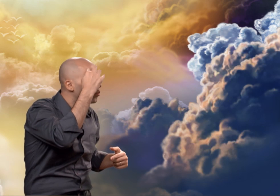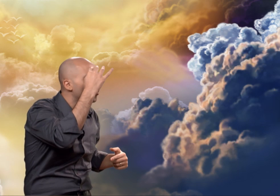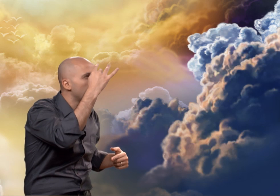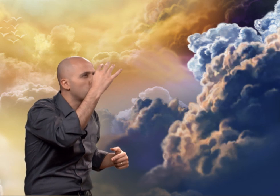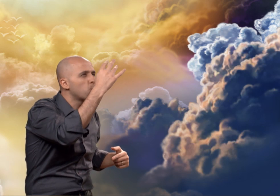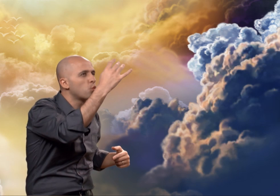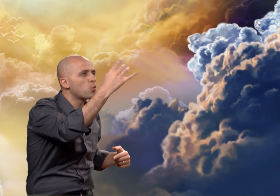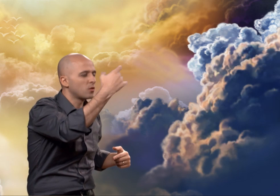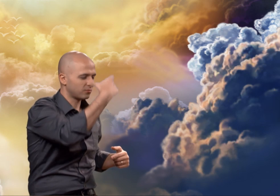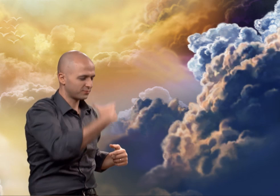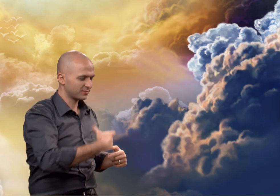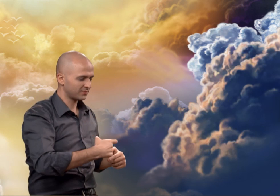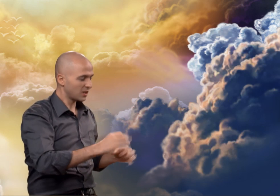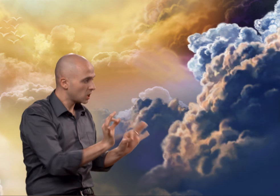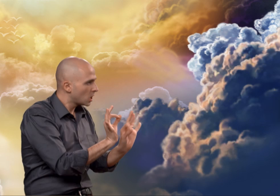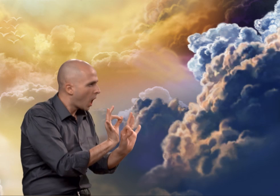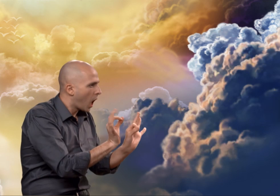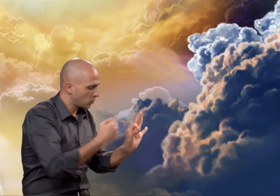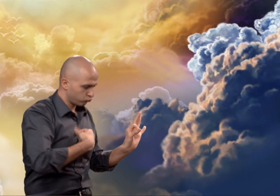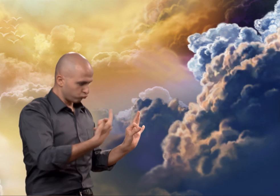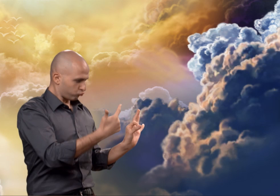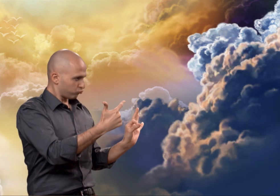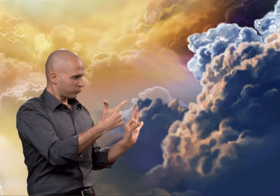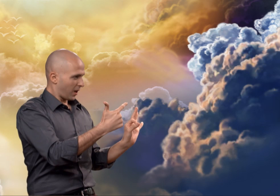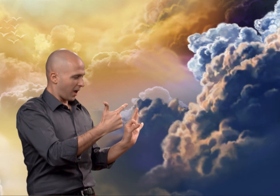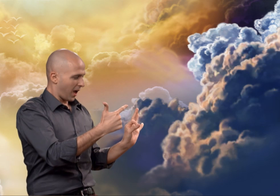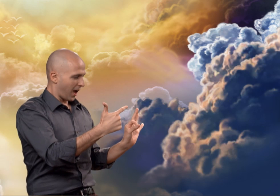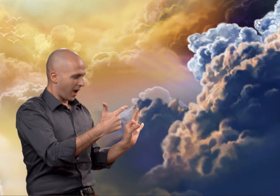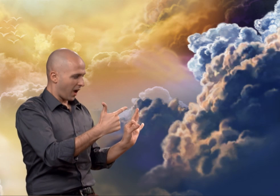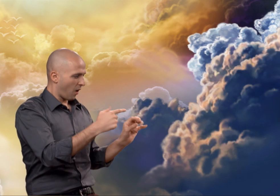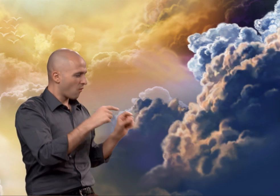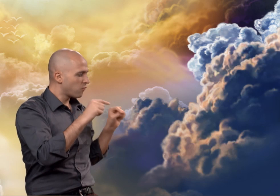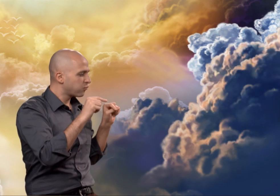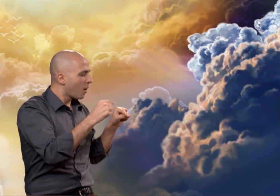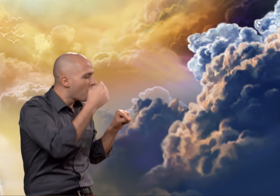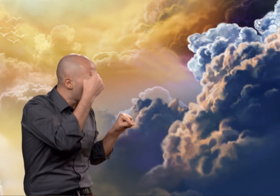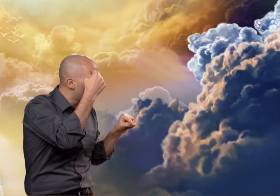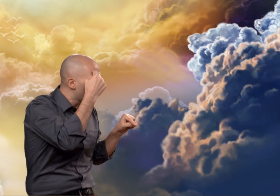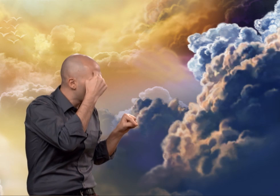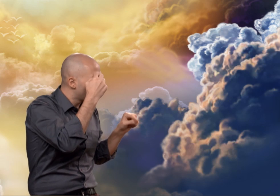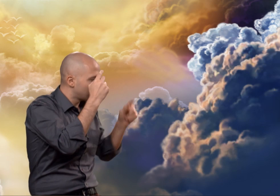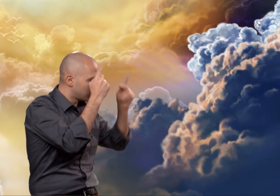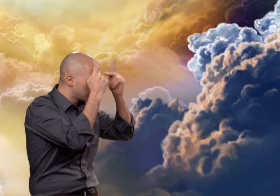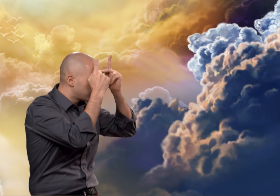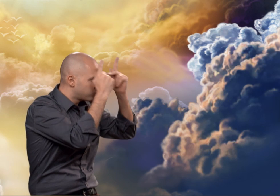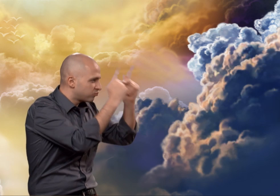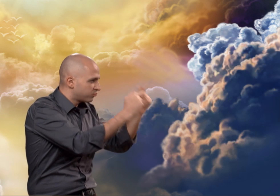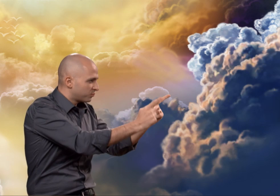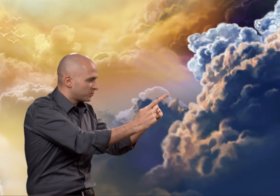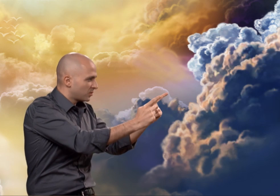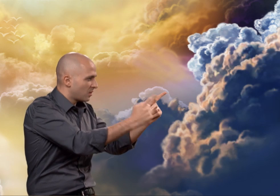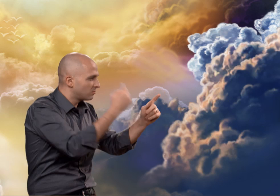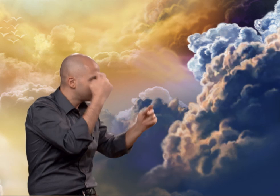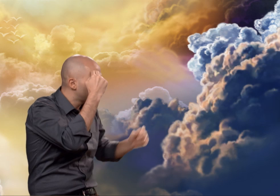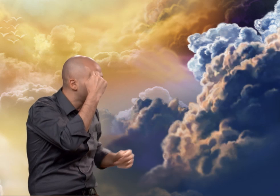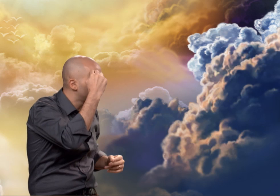Deus. Mas a fé é inspirada pelo Espírito Santo e crescerá à medida que for acalentada. Ninguém poderá se